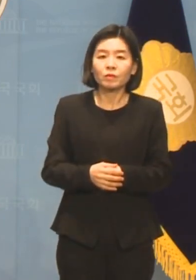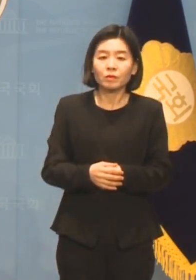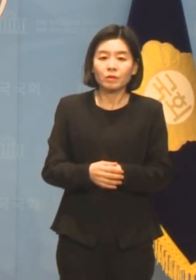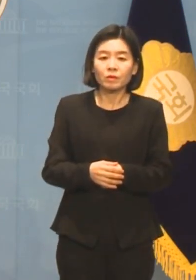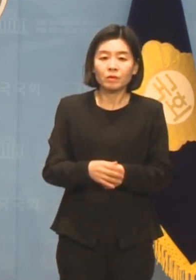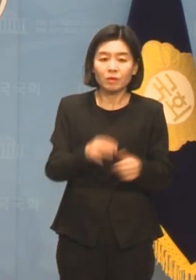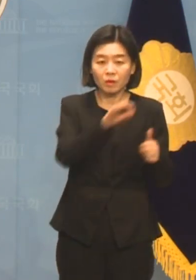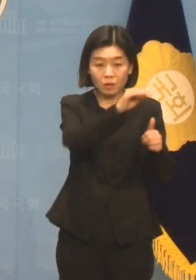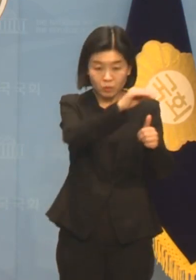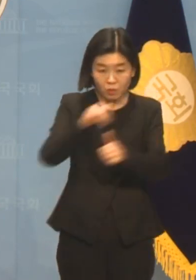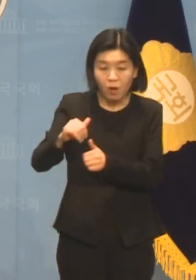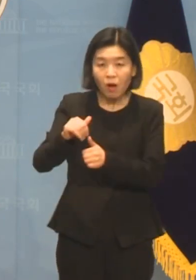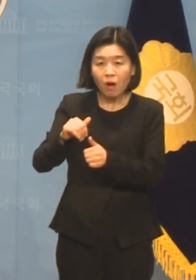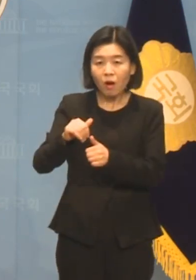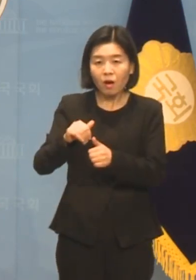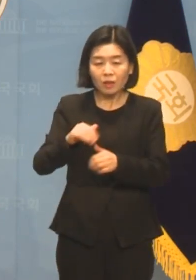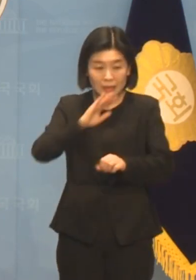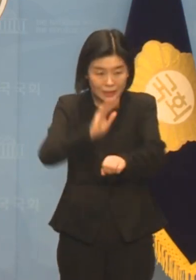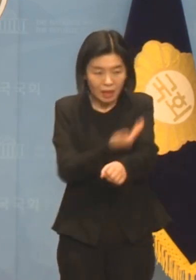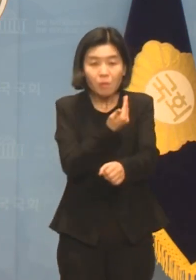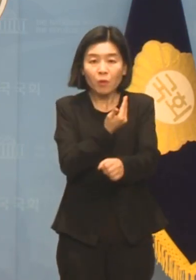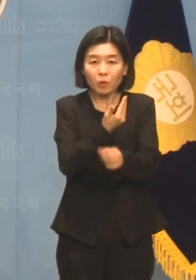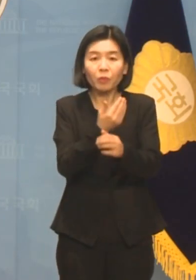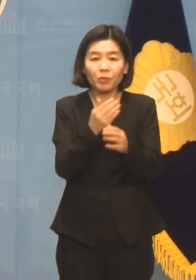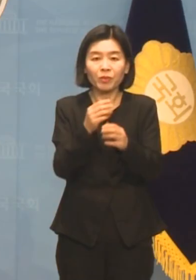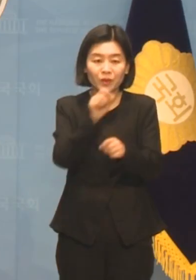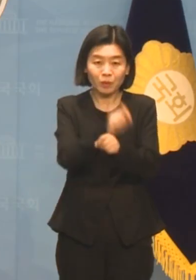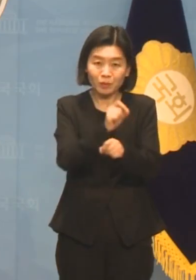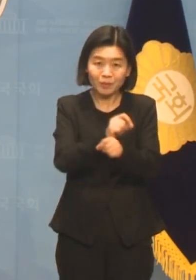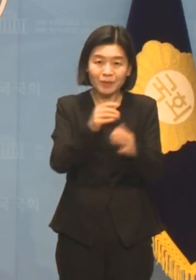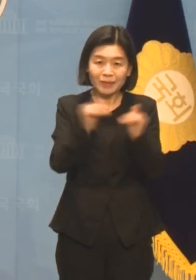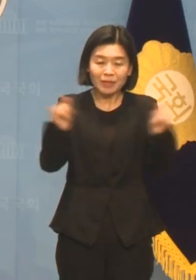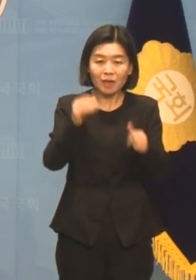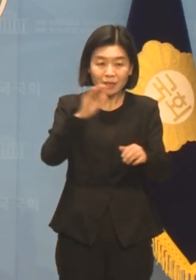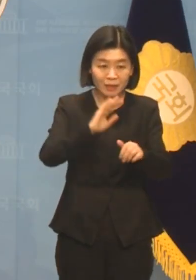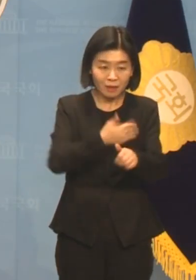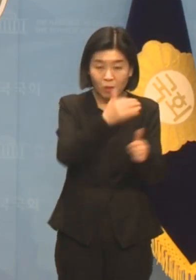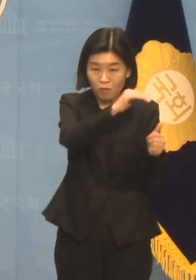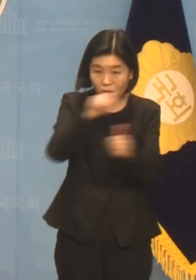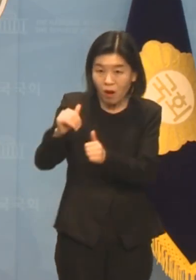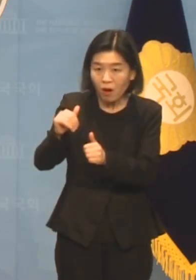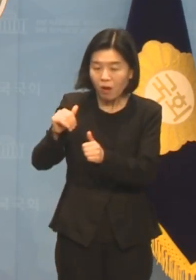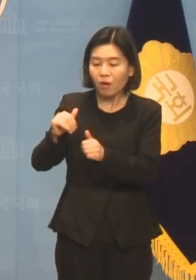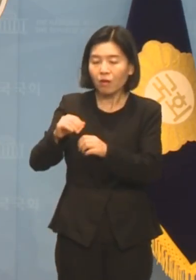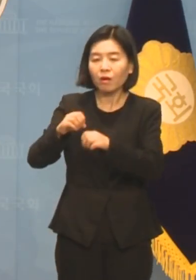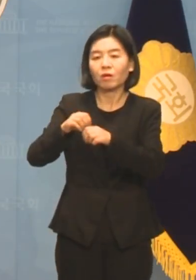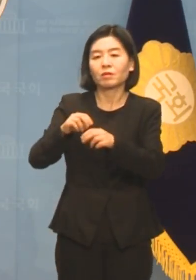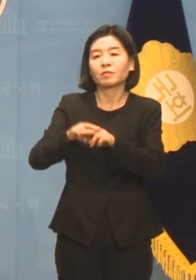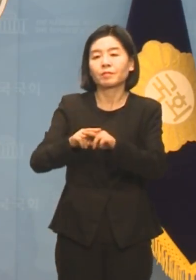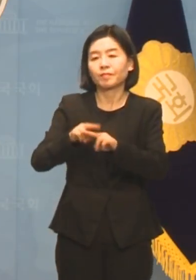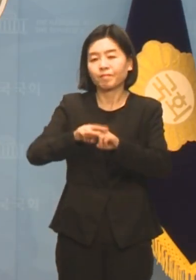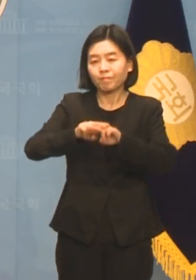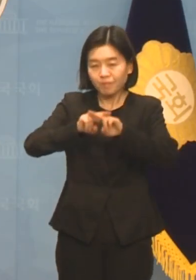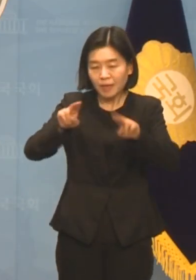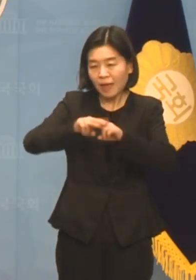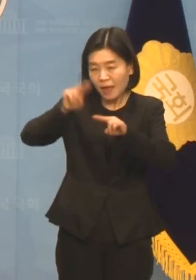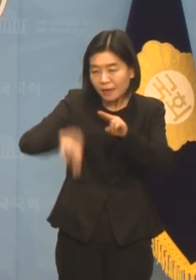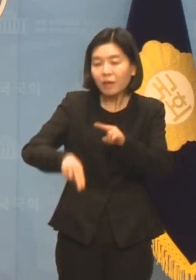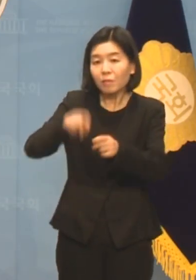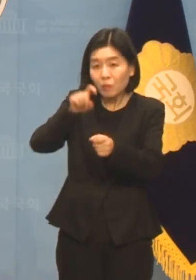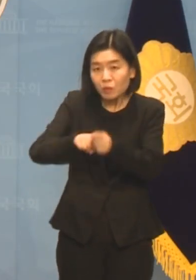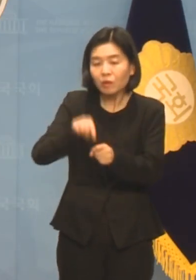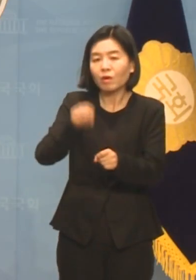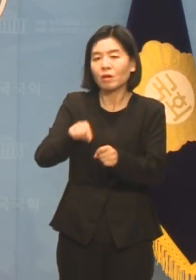주민소환제가 풀뿌리 민주주의를 실현하는 주요한 제도로 작동하기 위해서는 더욱 실질적으로 보완되어야